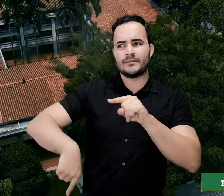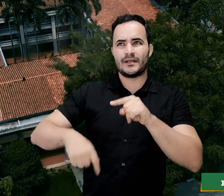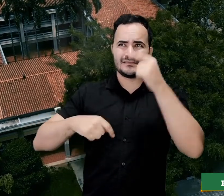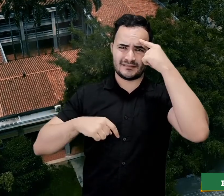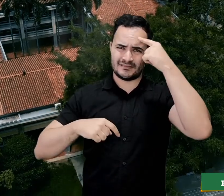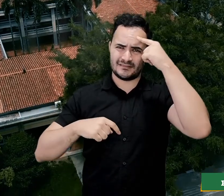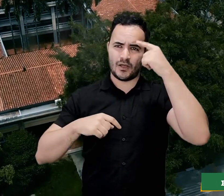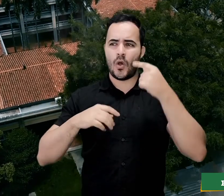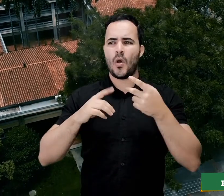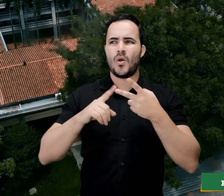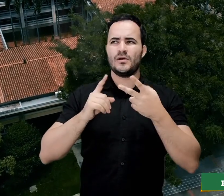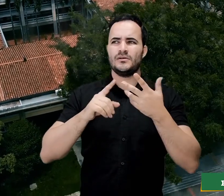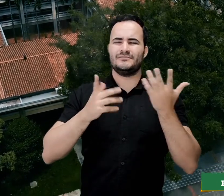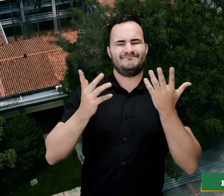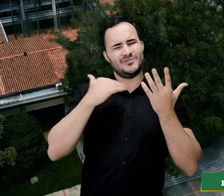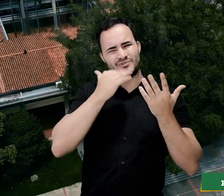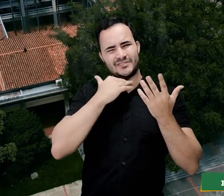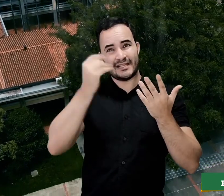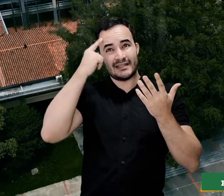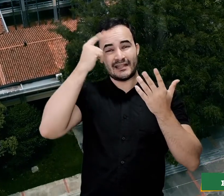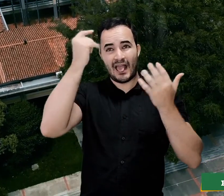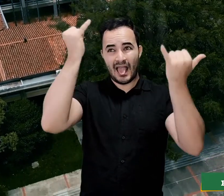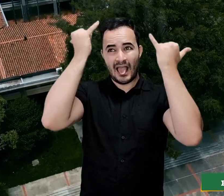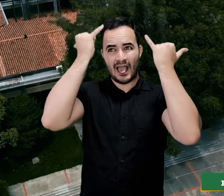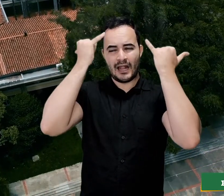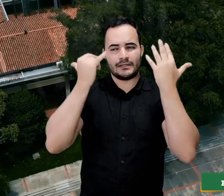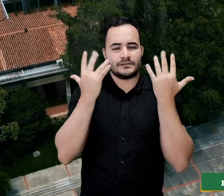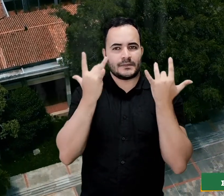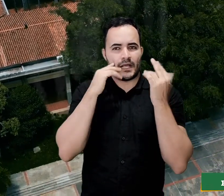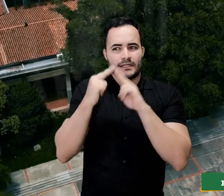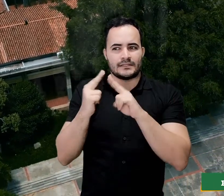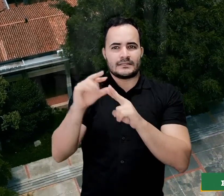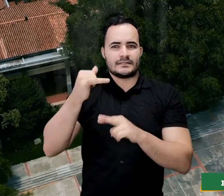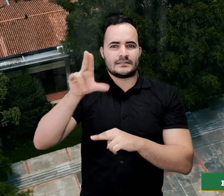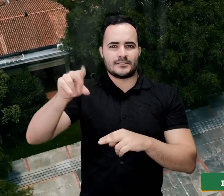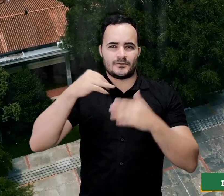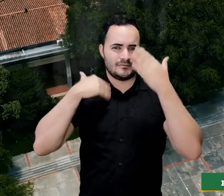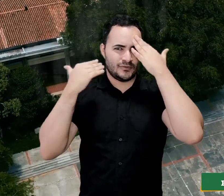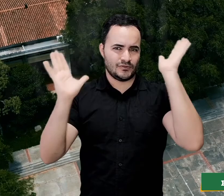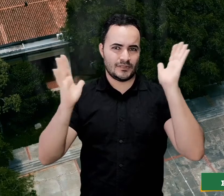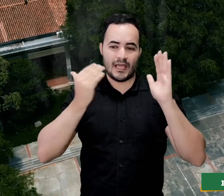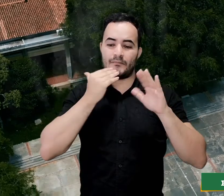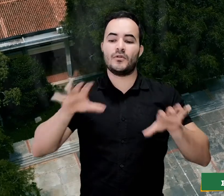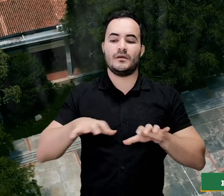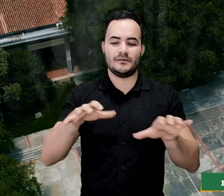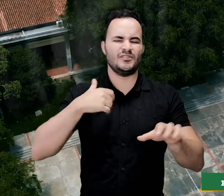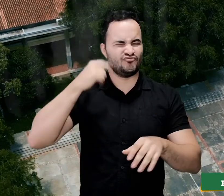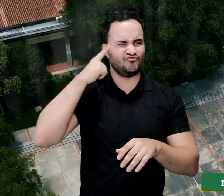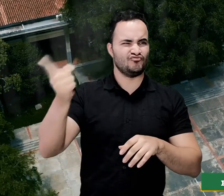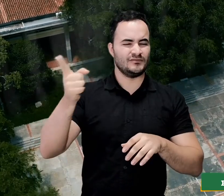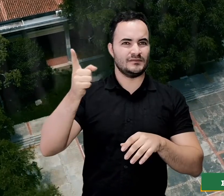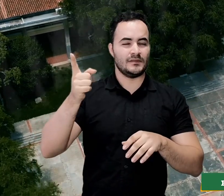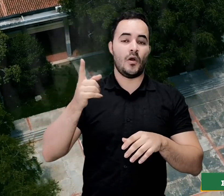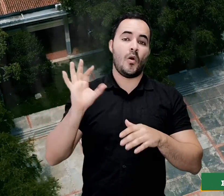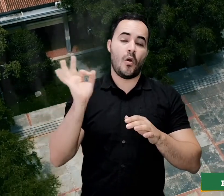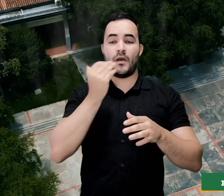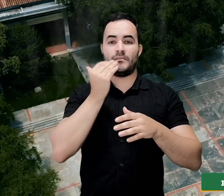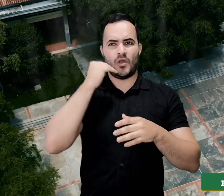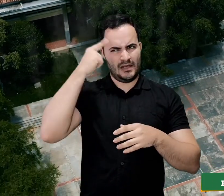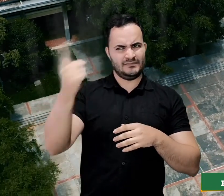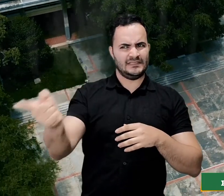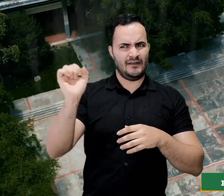pensar, hacerle ver que no creo que sea capaz de hacer algo que realmente sí puede hacer, o al